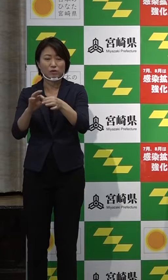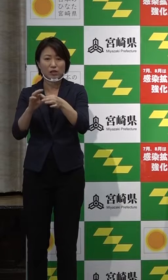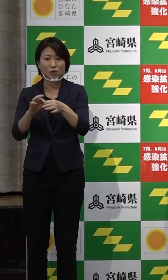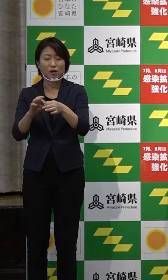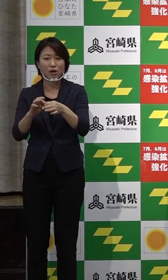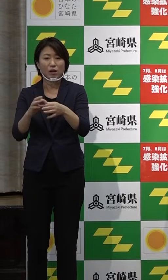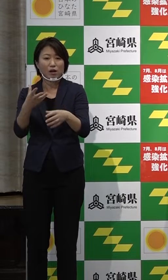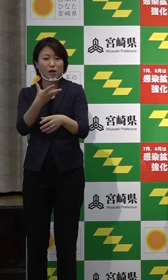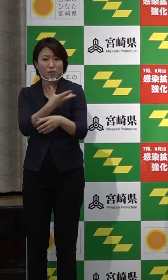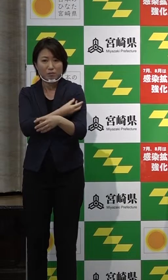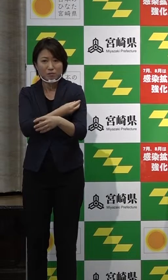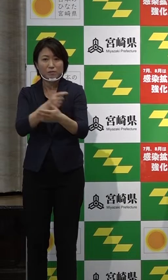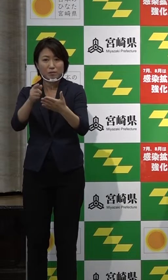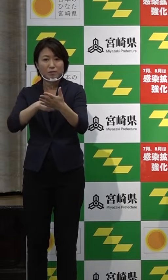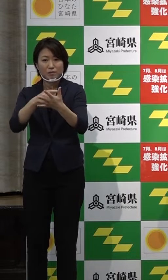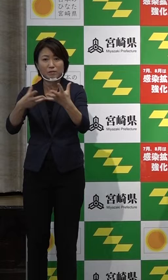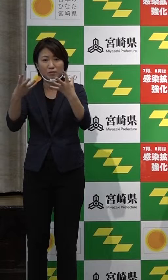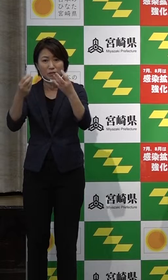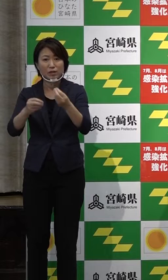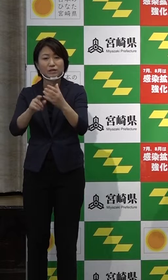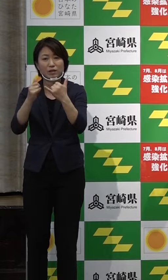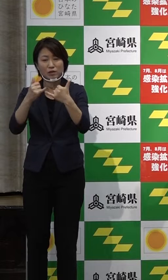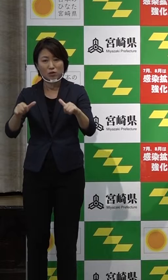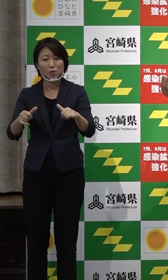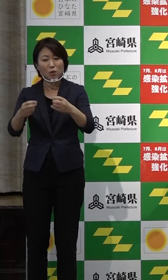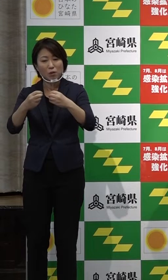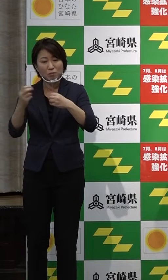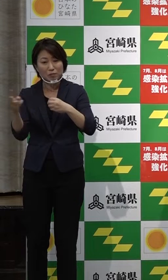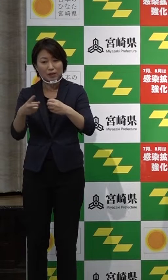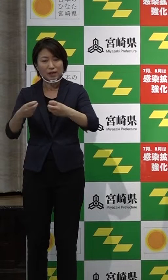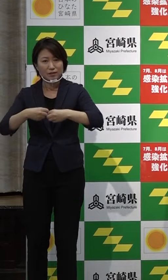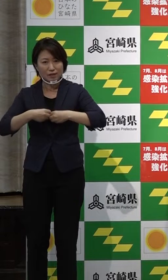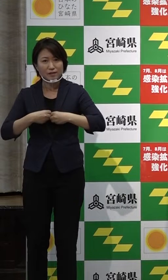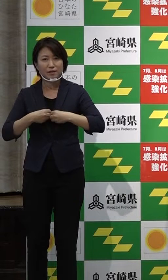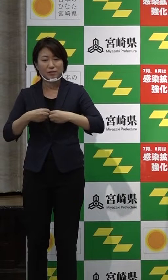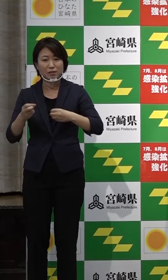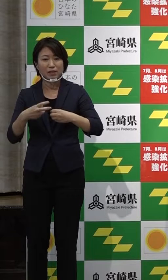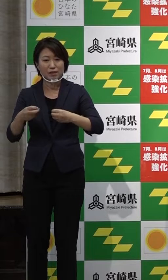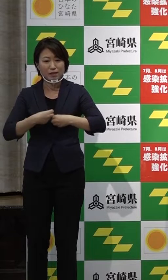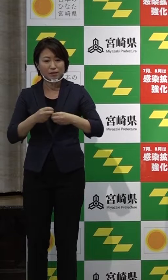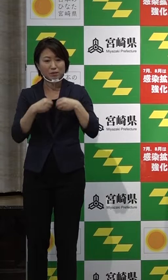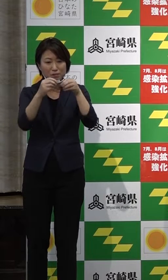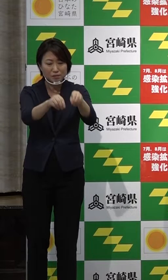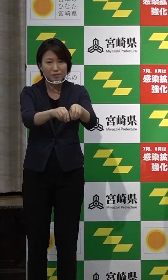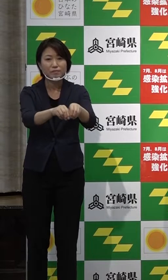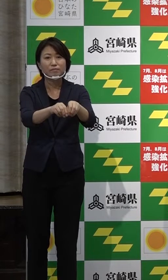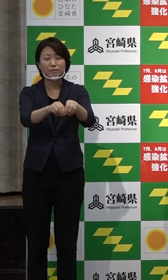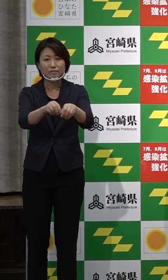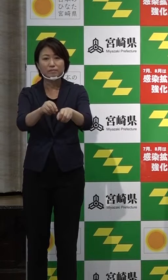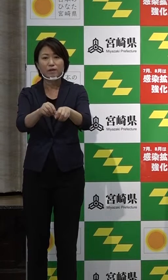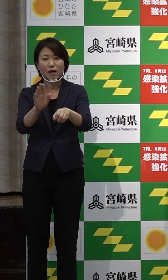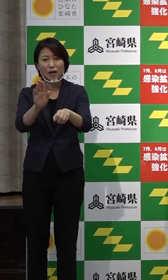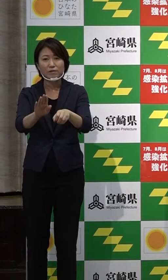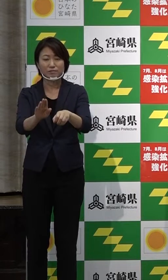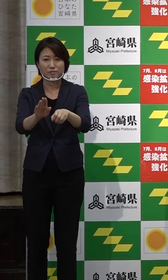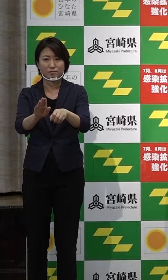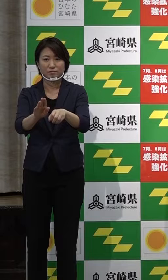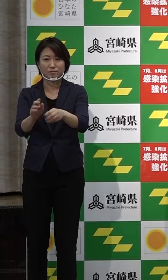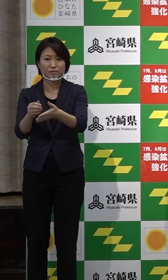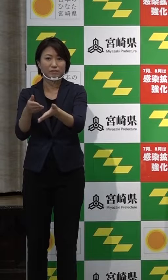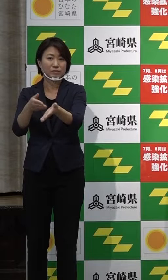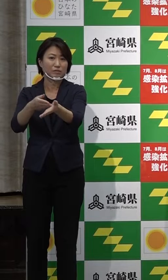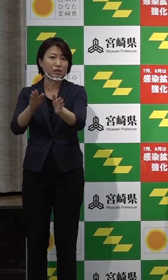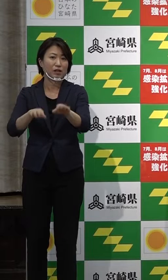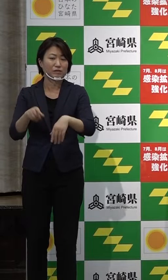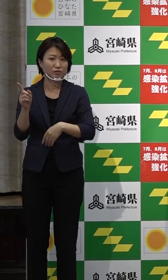した方であっても感染をし、それを感染をさせるリスクがあるという指摘をされてですね、ア